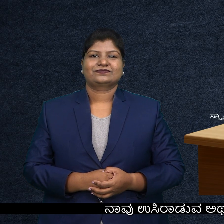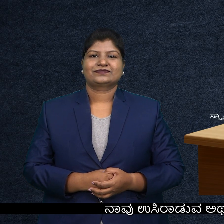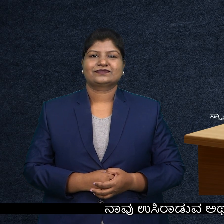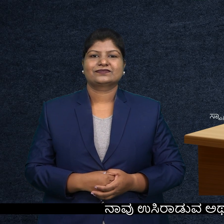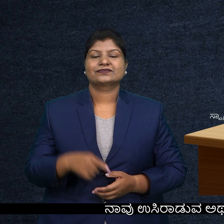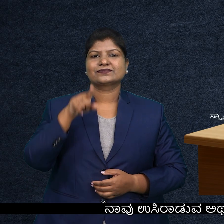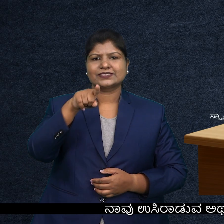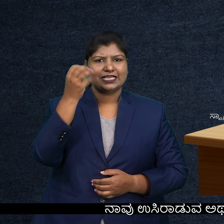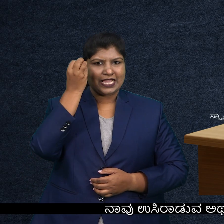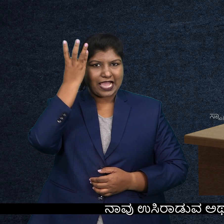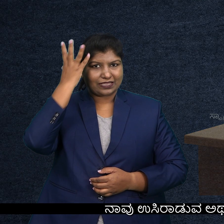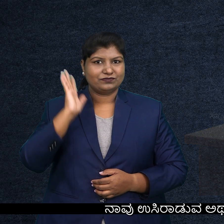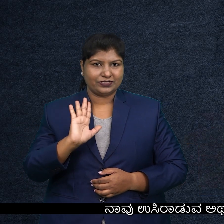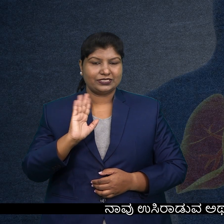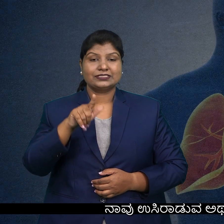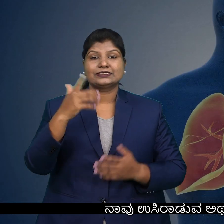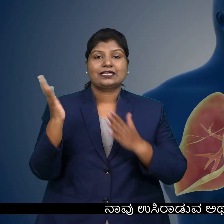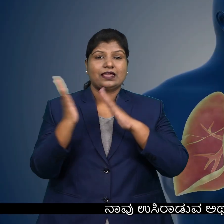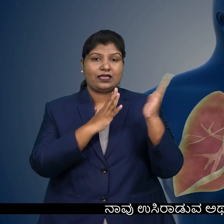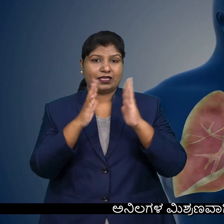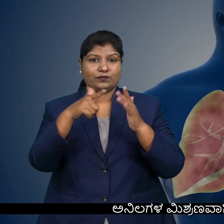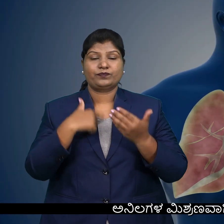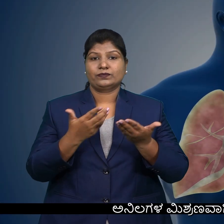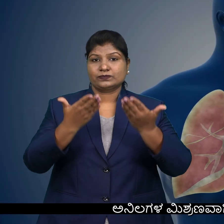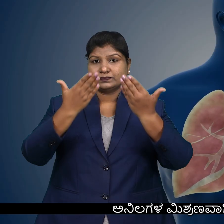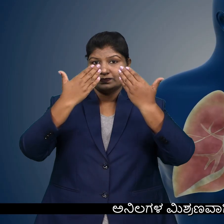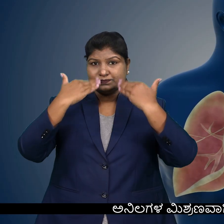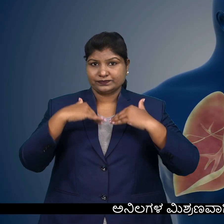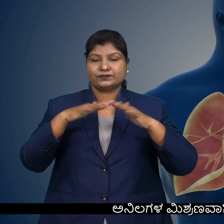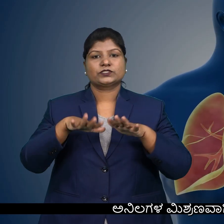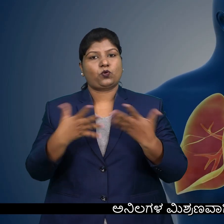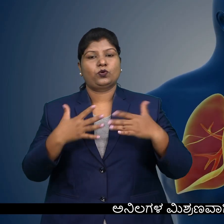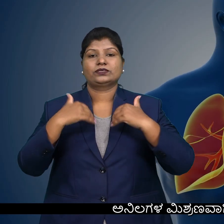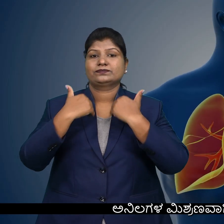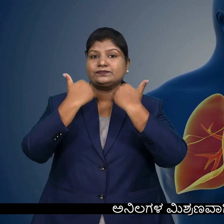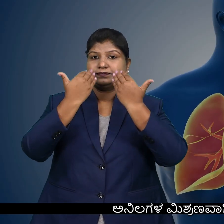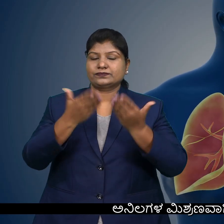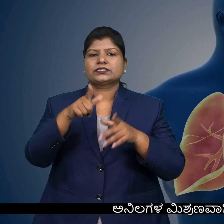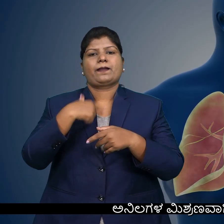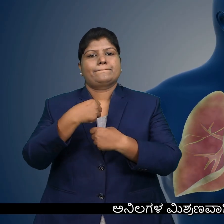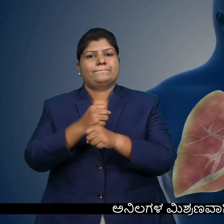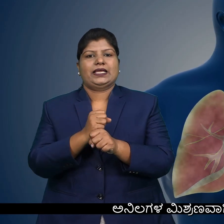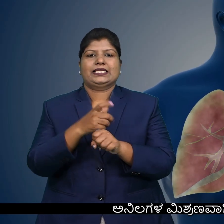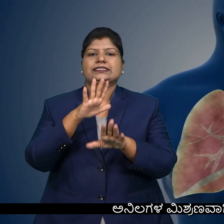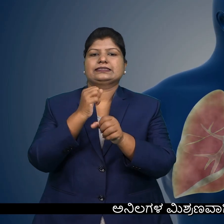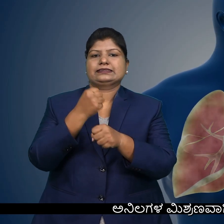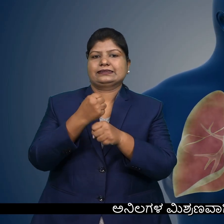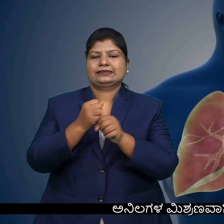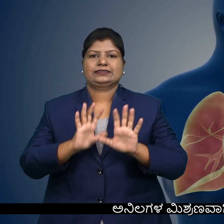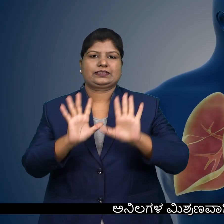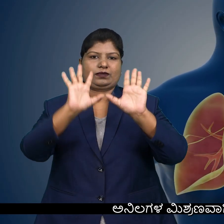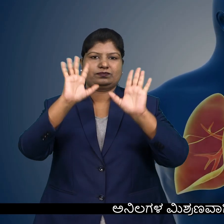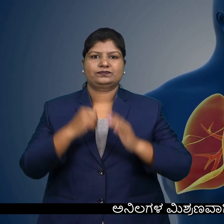ನಾವು ಉಸಿರಾಡುವ ಅಥವಾ ಹೊರಹಾಕುವ ಗಾಳಿಯು ಅನಿಲಗಳ ಮಿಶ್ರಣವಾಗಿದೆ ಎಂದು ನಿಮಗೆ ತಿಳಿದಿದೆ.